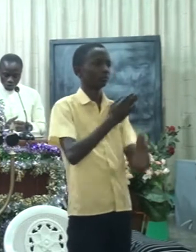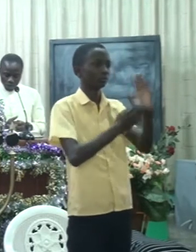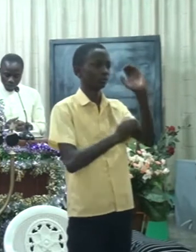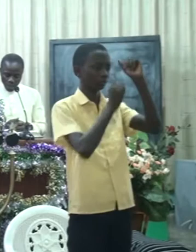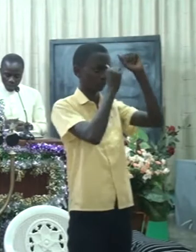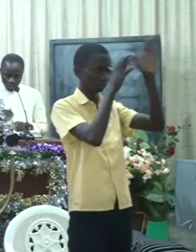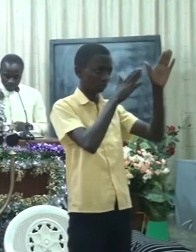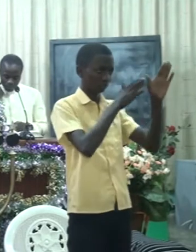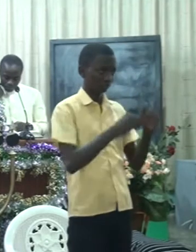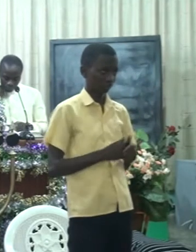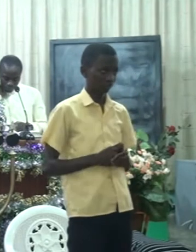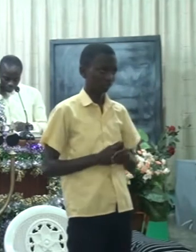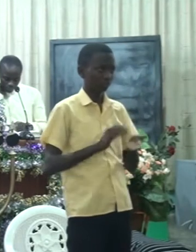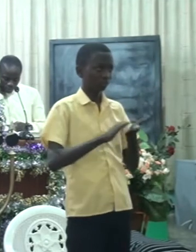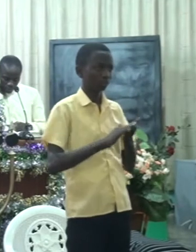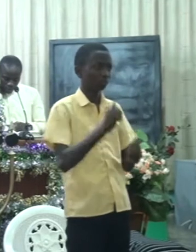Pardonne-nous, Dieu le Père.